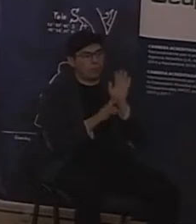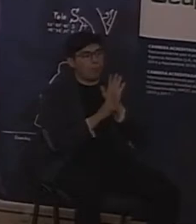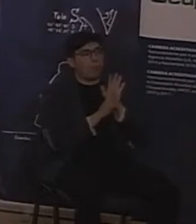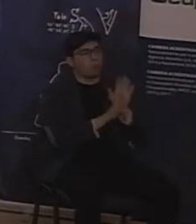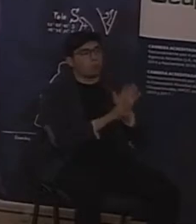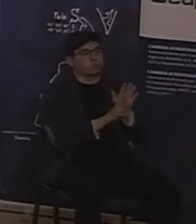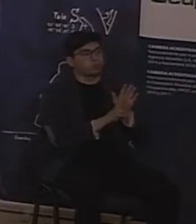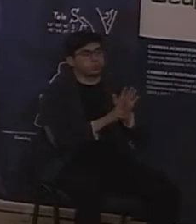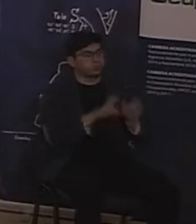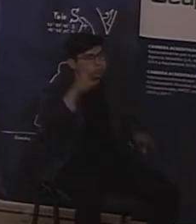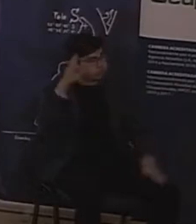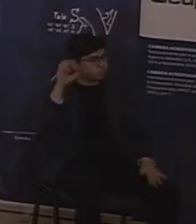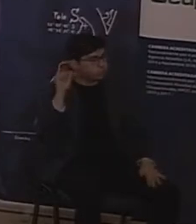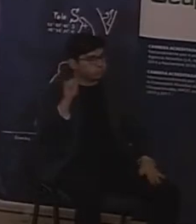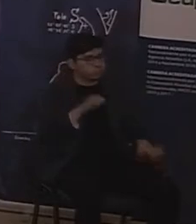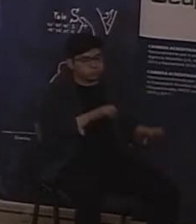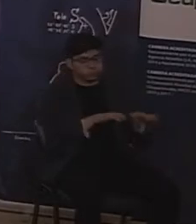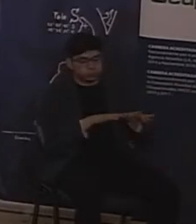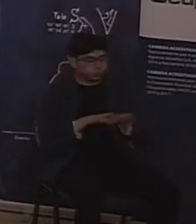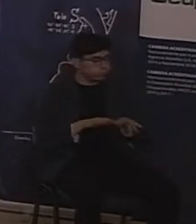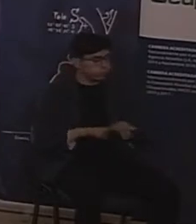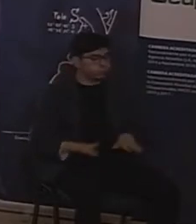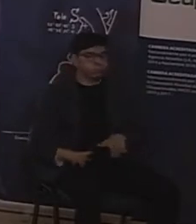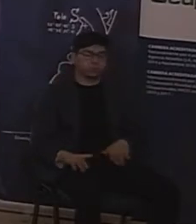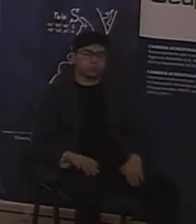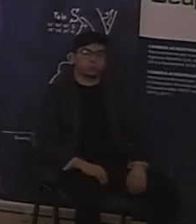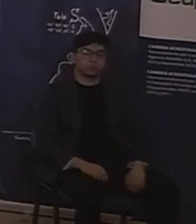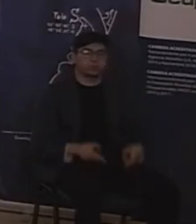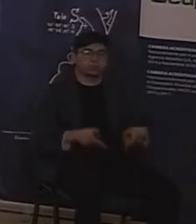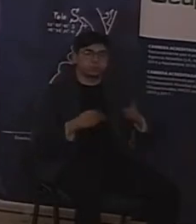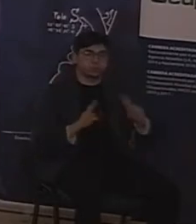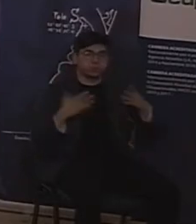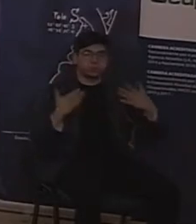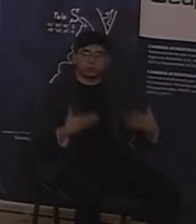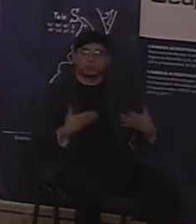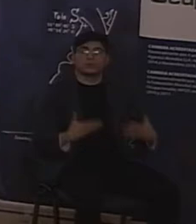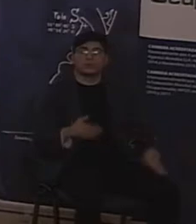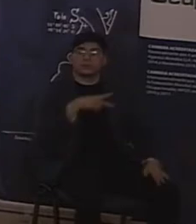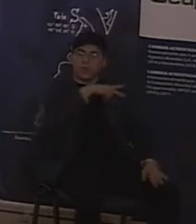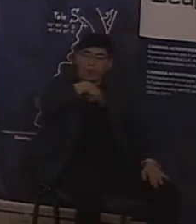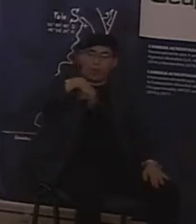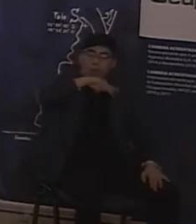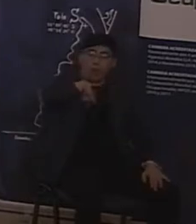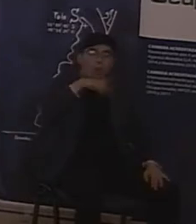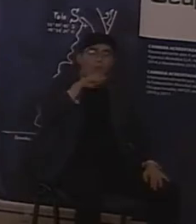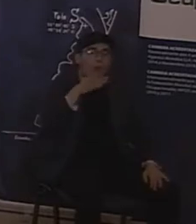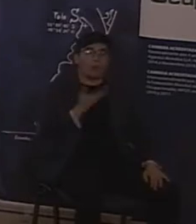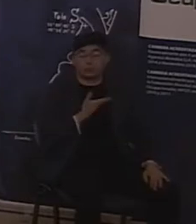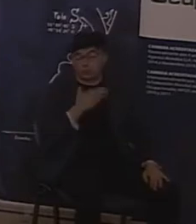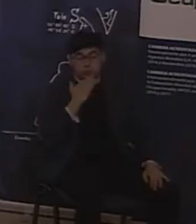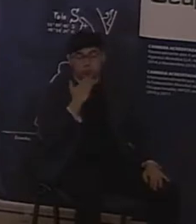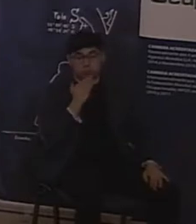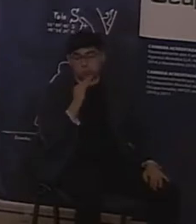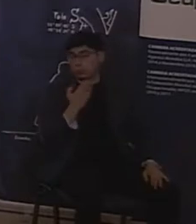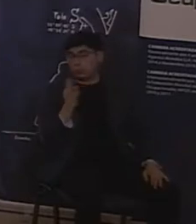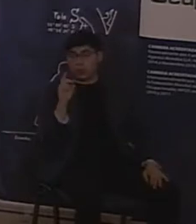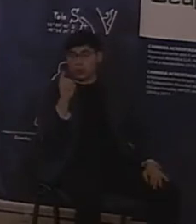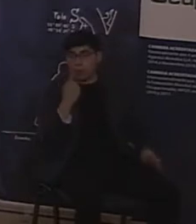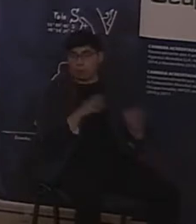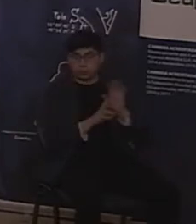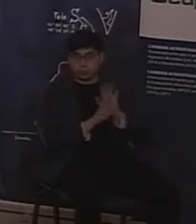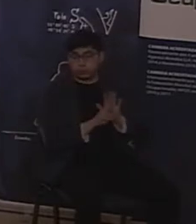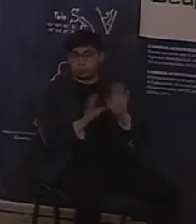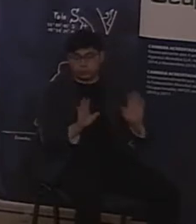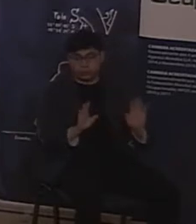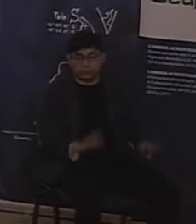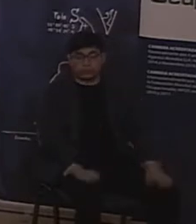para la redacción de este pacto de derechos humanos nosotros teníamos ahí también nuestro propio representante que hoy día tiene un cargo muy importante a